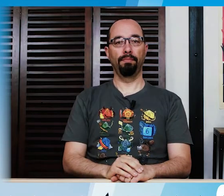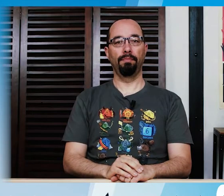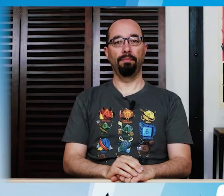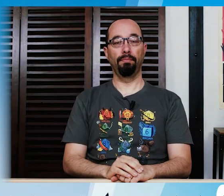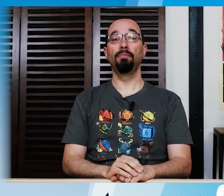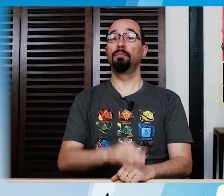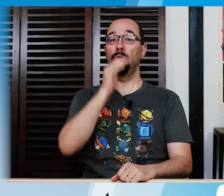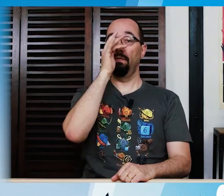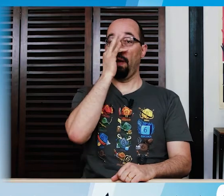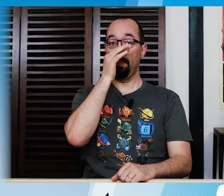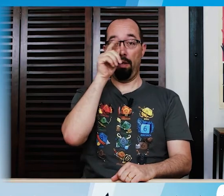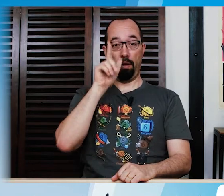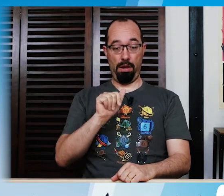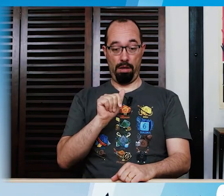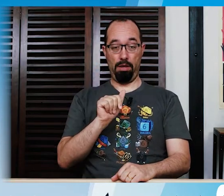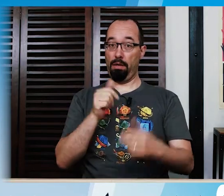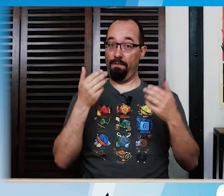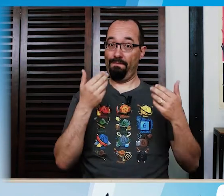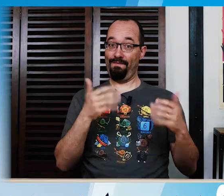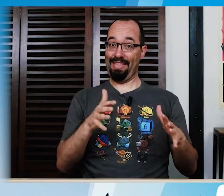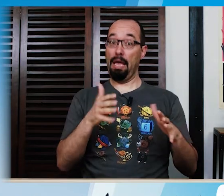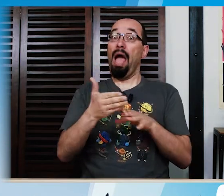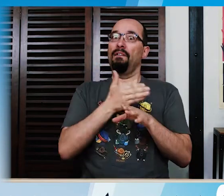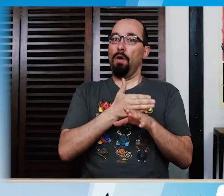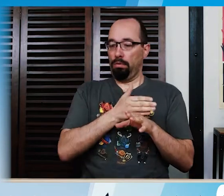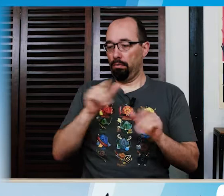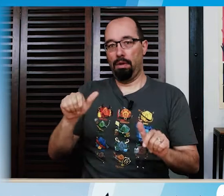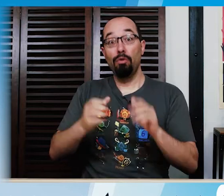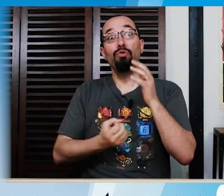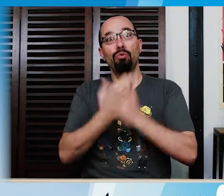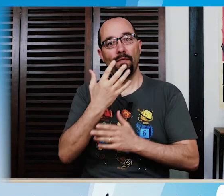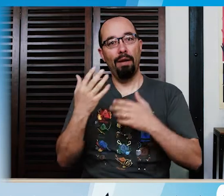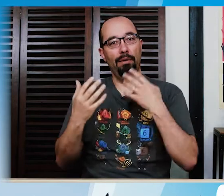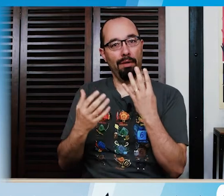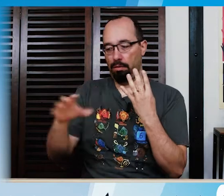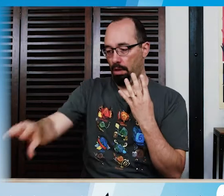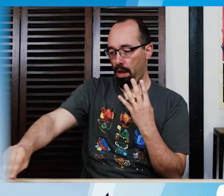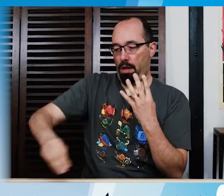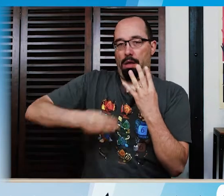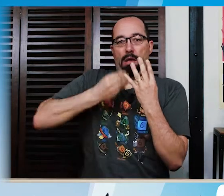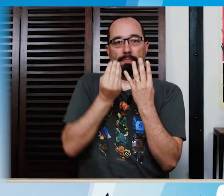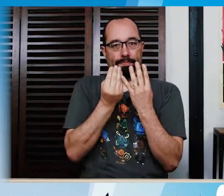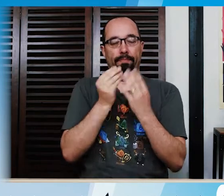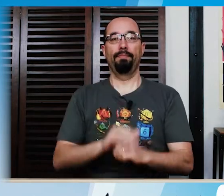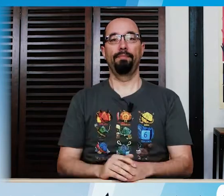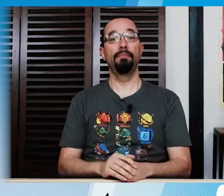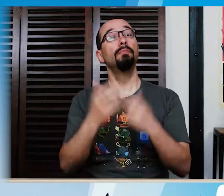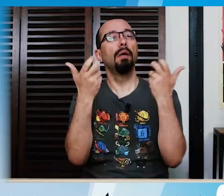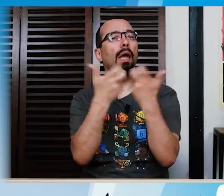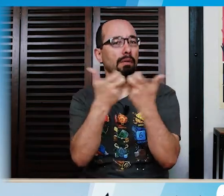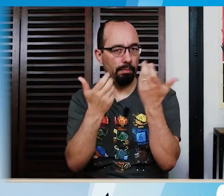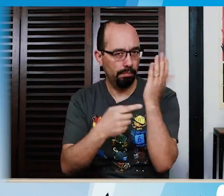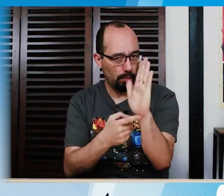l'extrémité droite du troupeau. Le fermier termine son tour en piochant une nouvelle tuile vache dans la boîte.